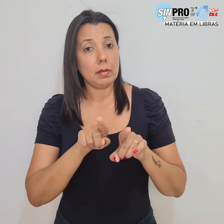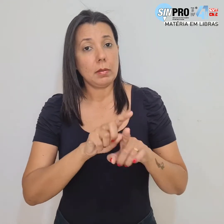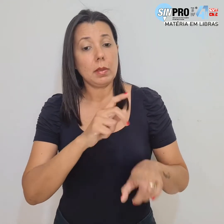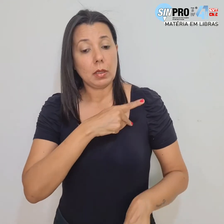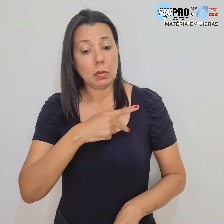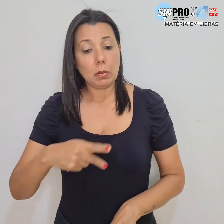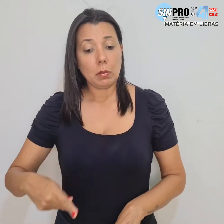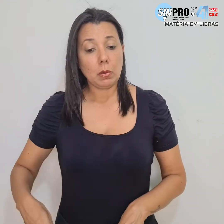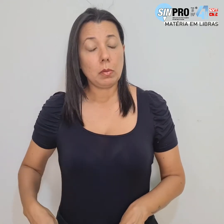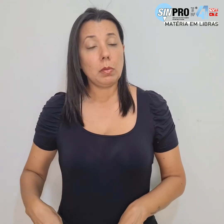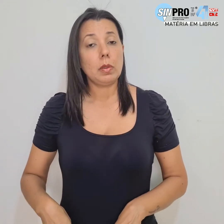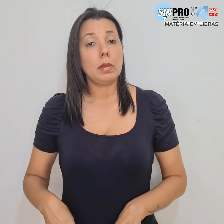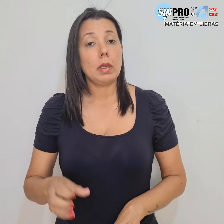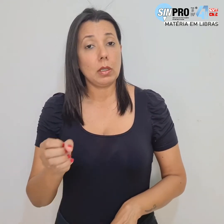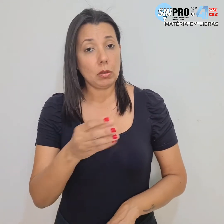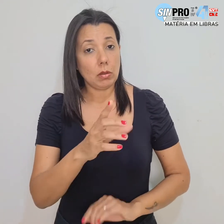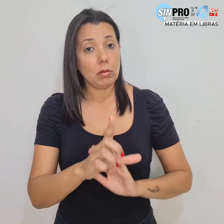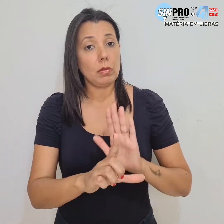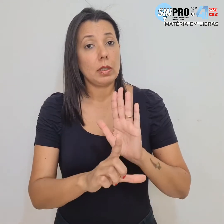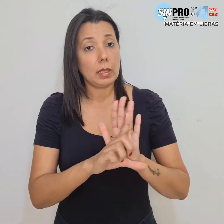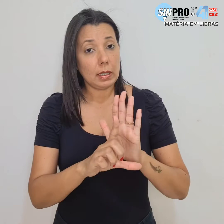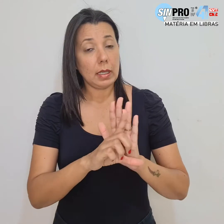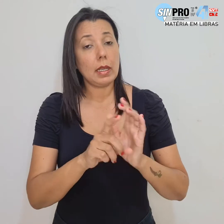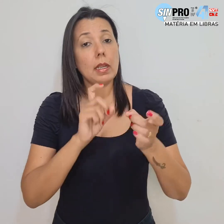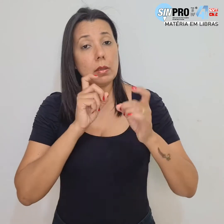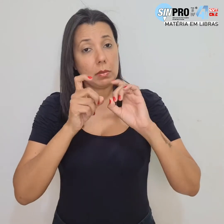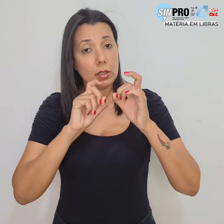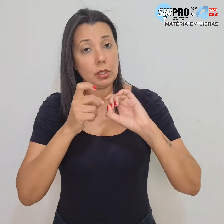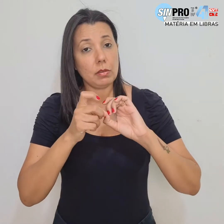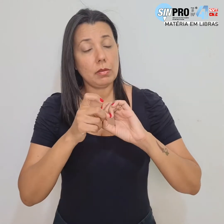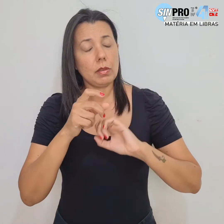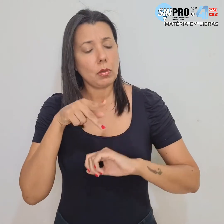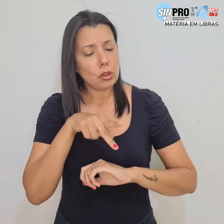a reforma administrativa segue o mesmo roteiro: